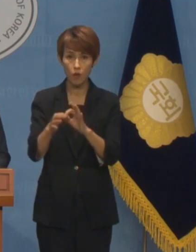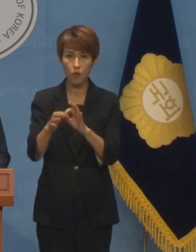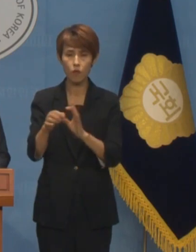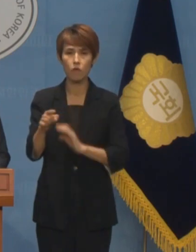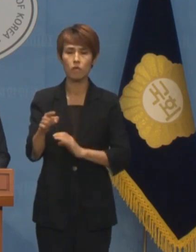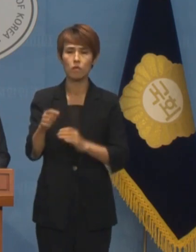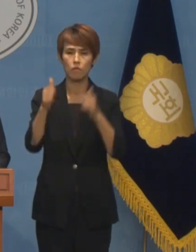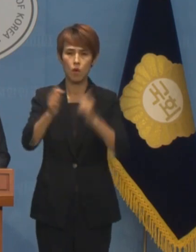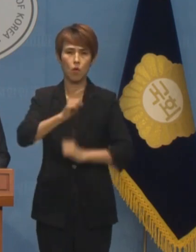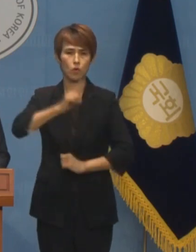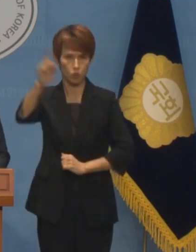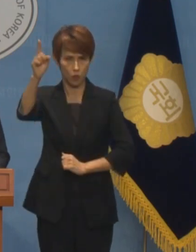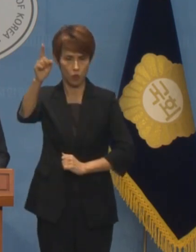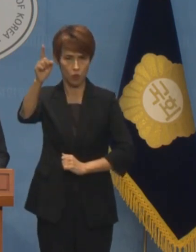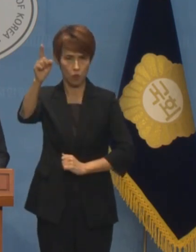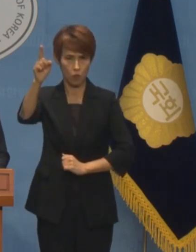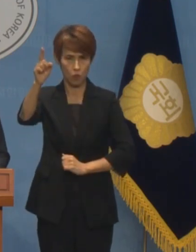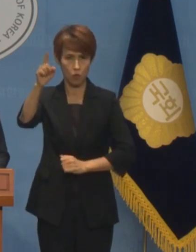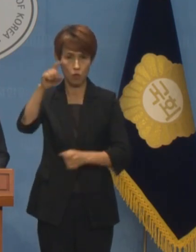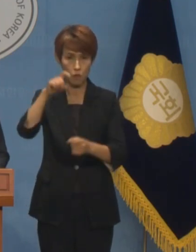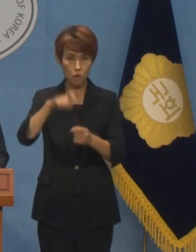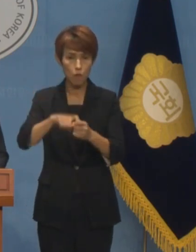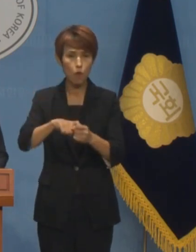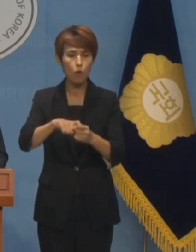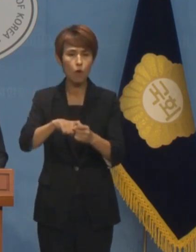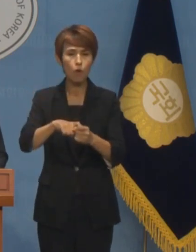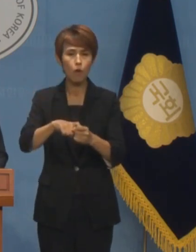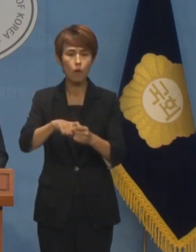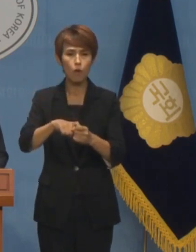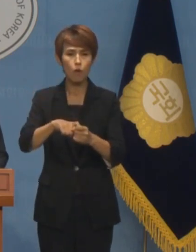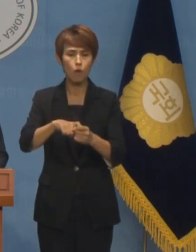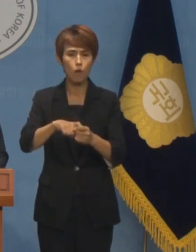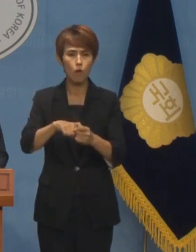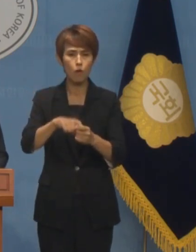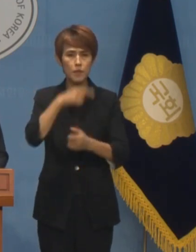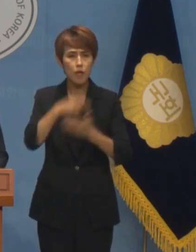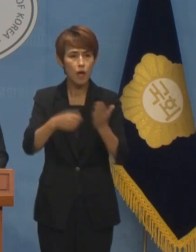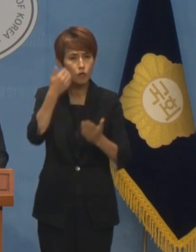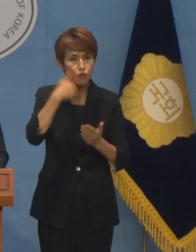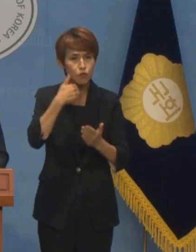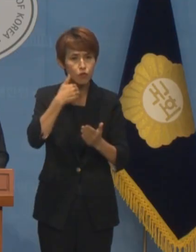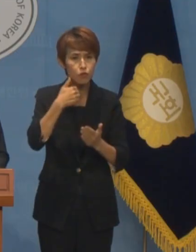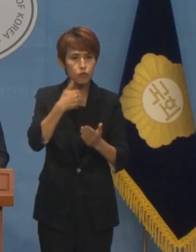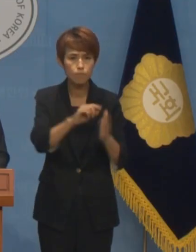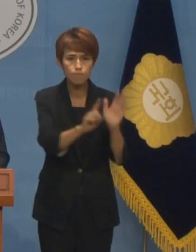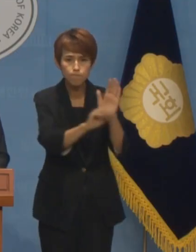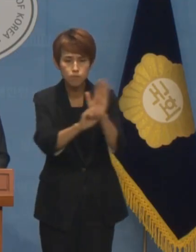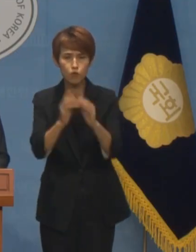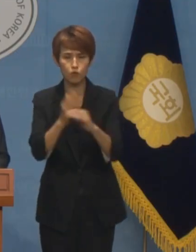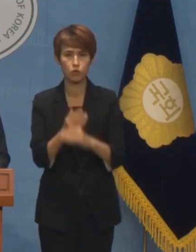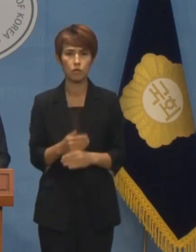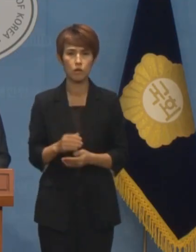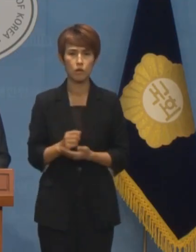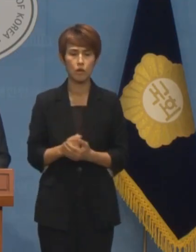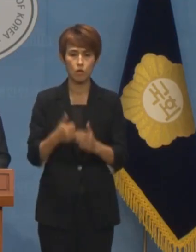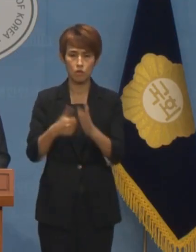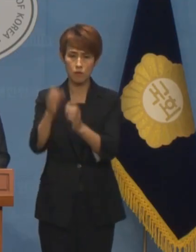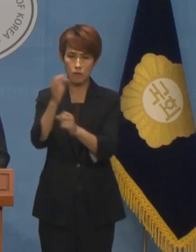집단 소송을 위한 원고 모집, 이것만 하고 있습니다. 소비자원에서 지금 하고 있는 것이